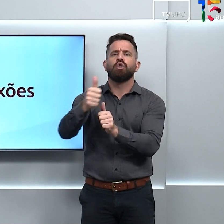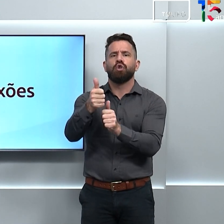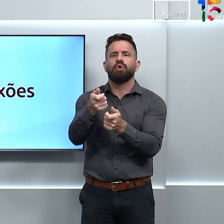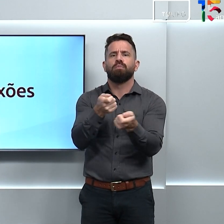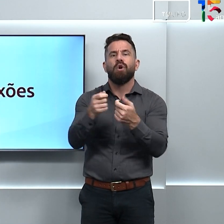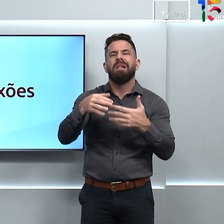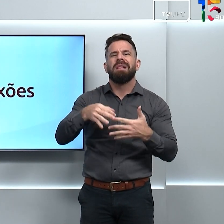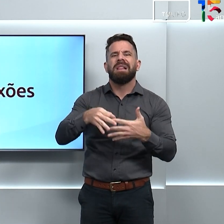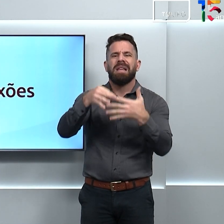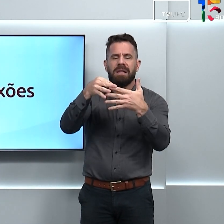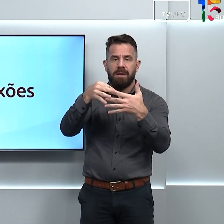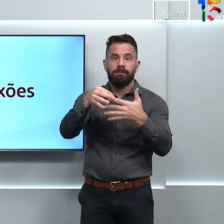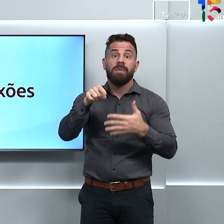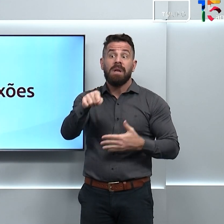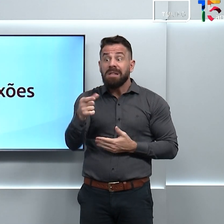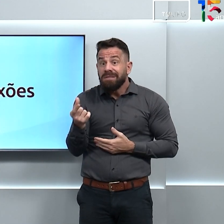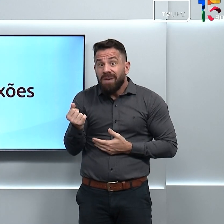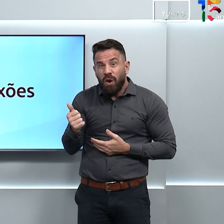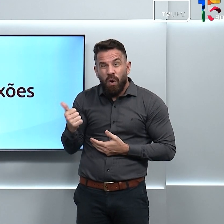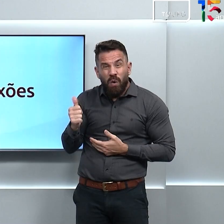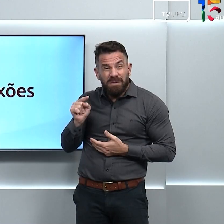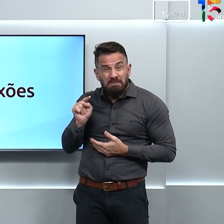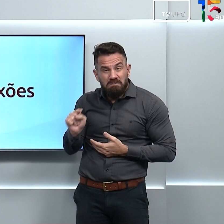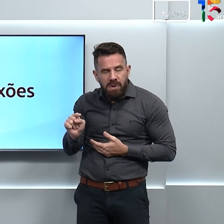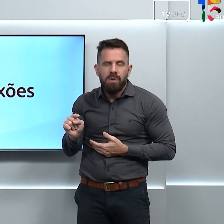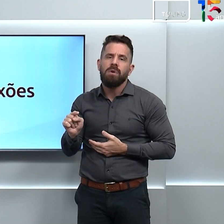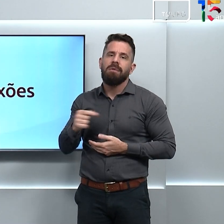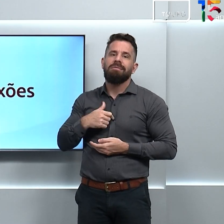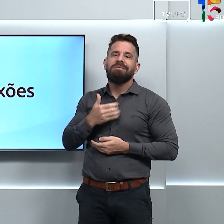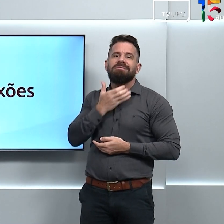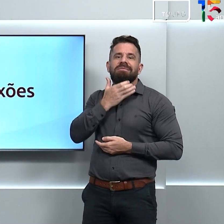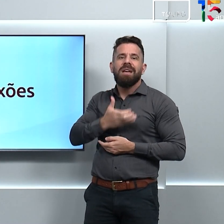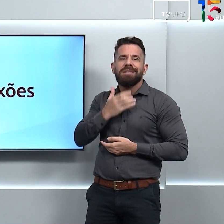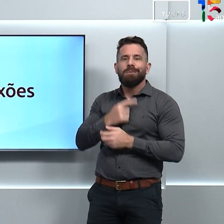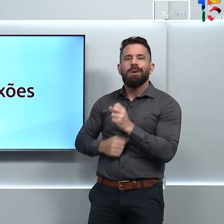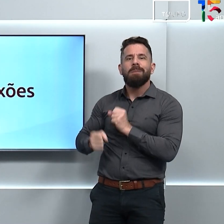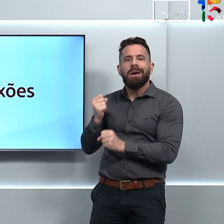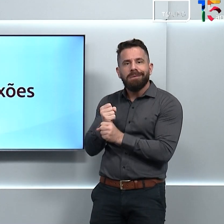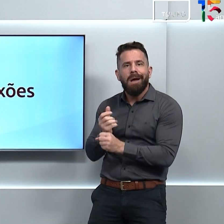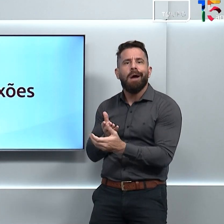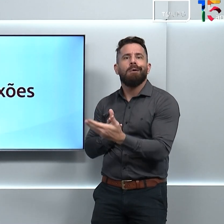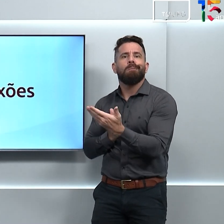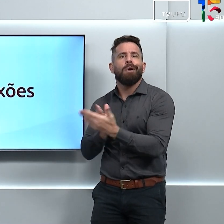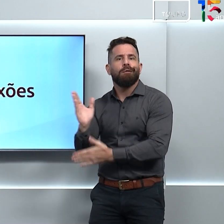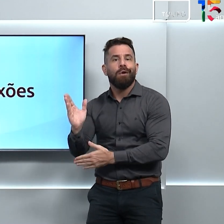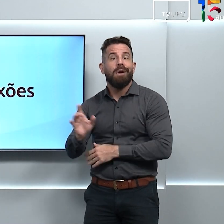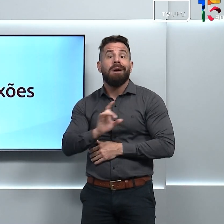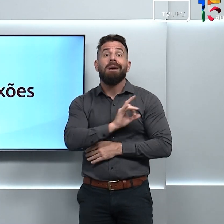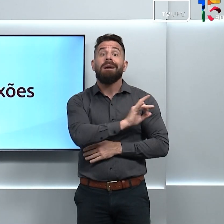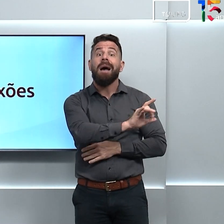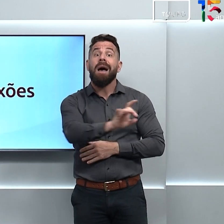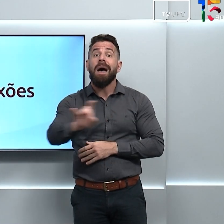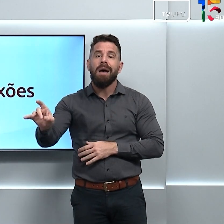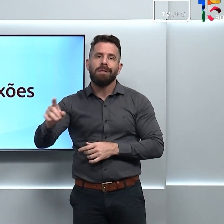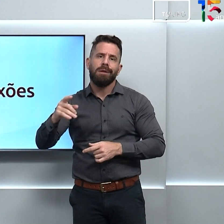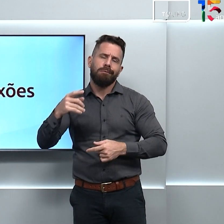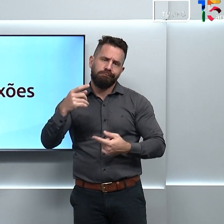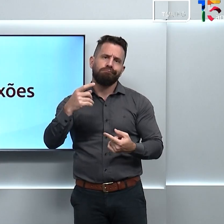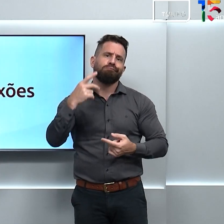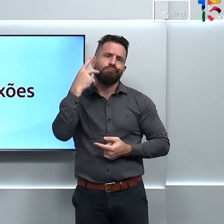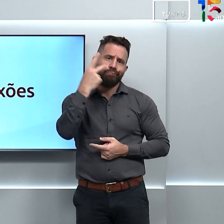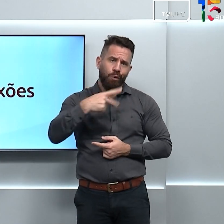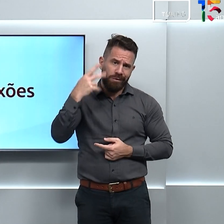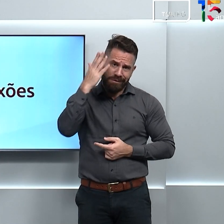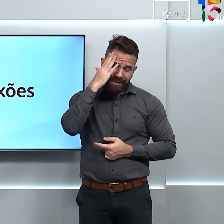se refere a um auxílio que foi aprovado em dezembro do ano passado, ali no apagar das luzes. Cada um dos políticos recebe mais de R$ 34